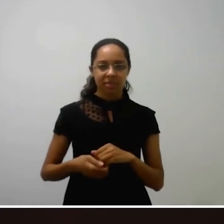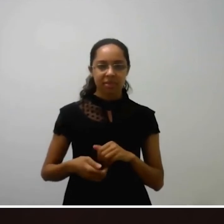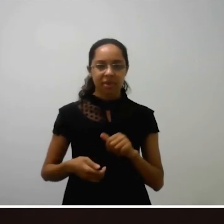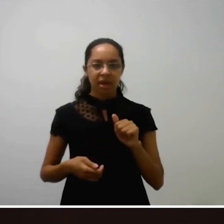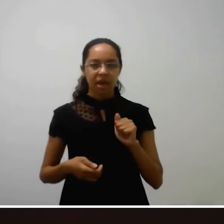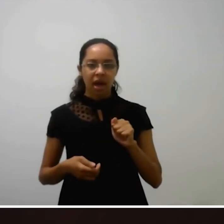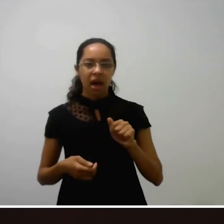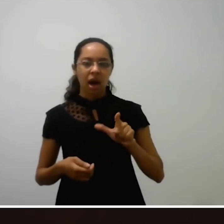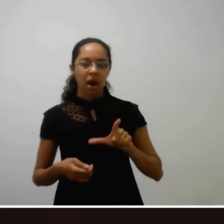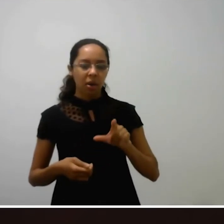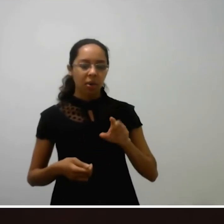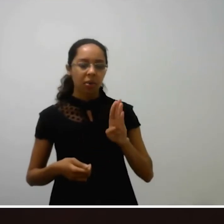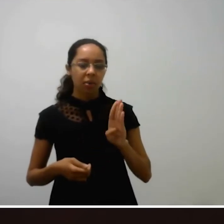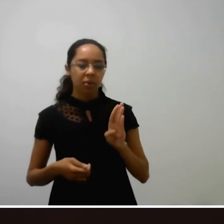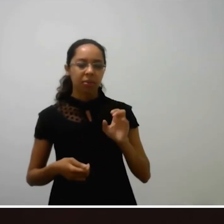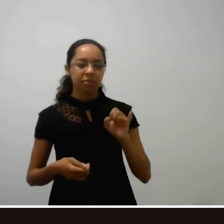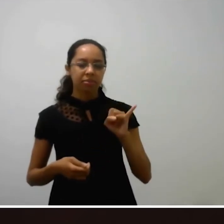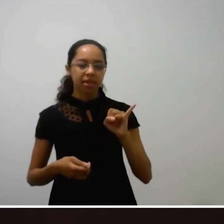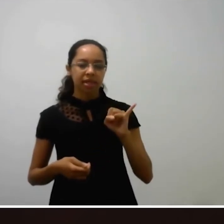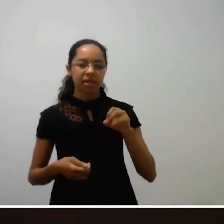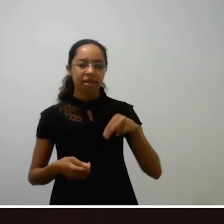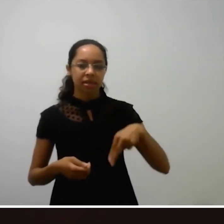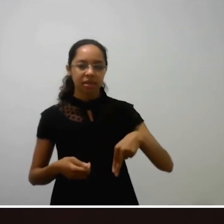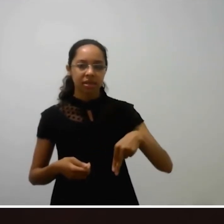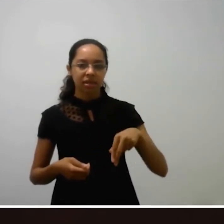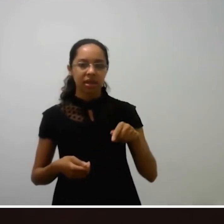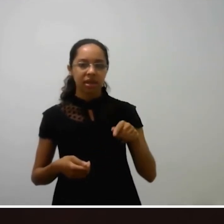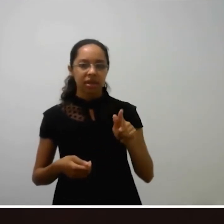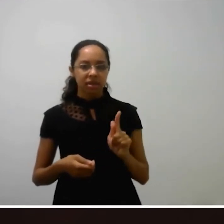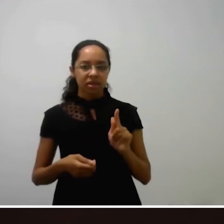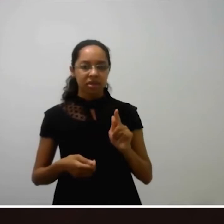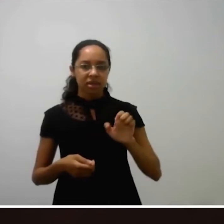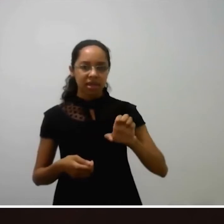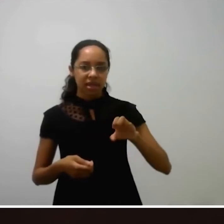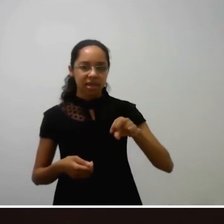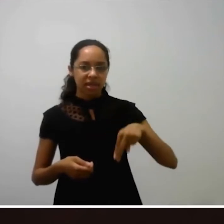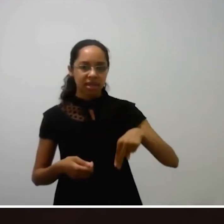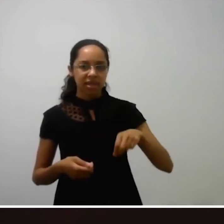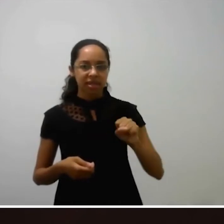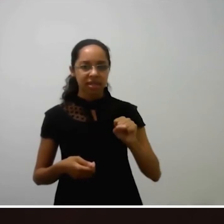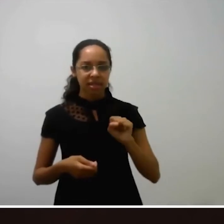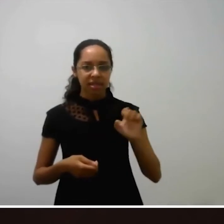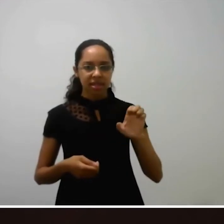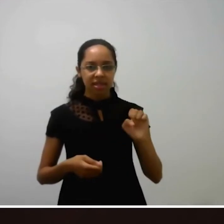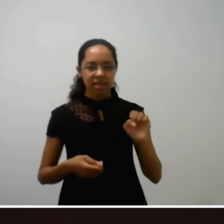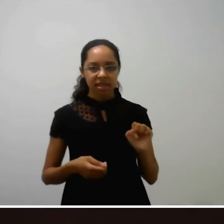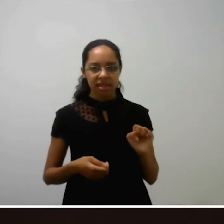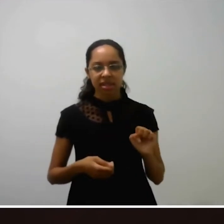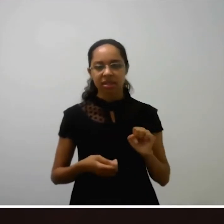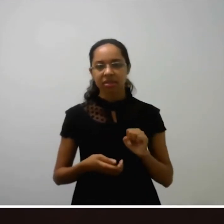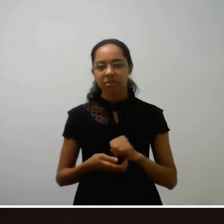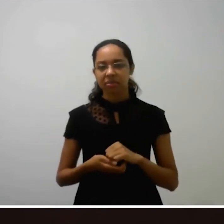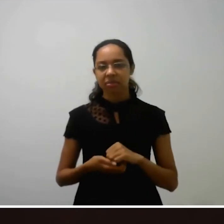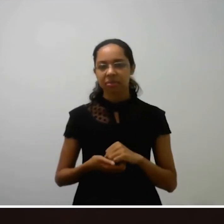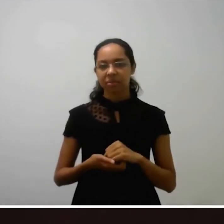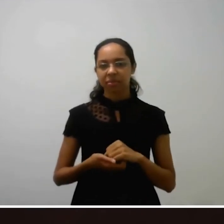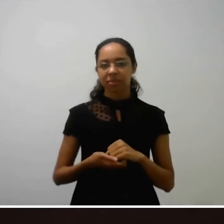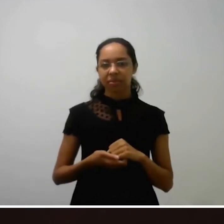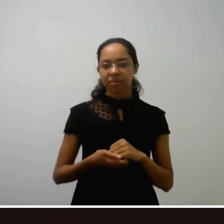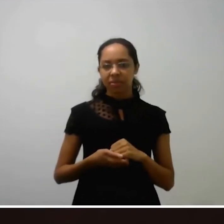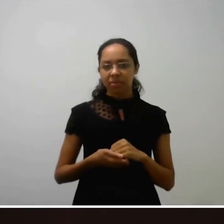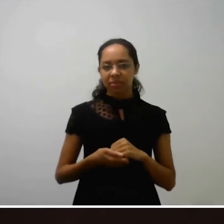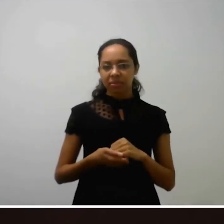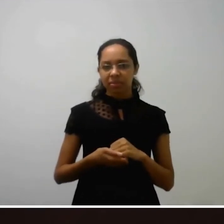cidades da região de Languedoc. Raimundo VI, conde de Toulouse, era favorável